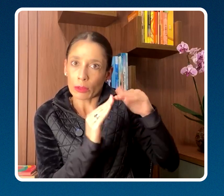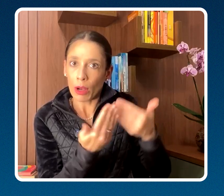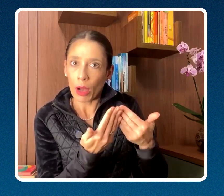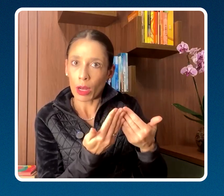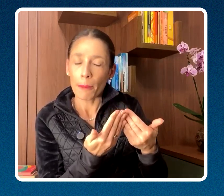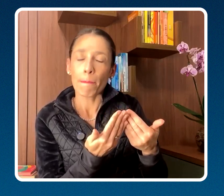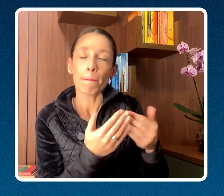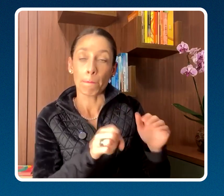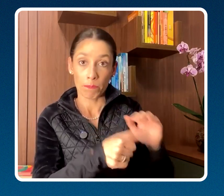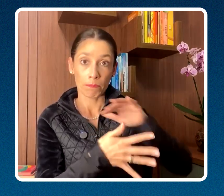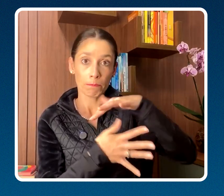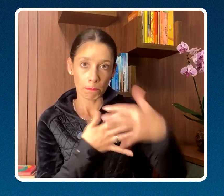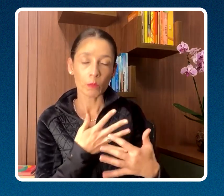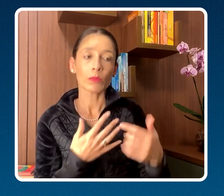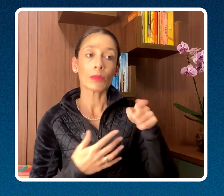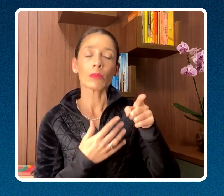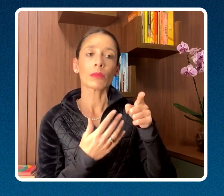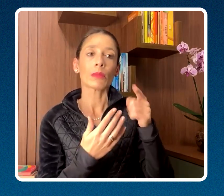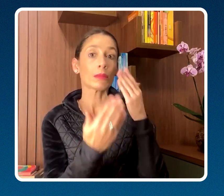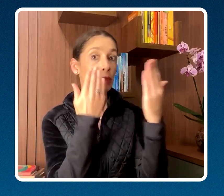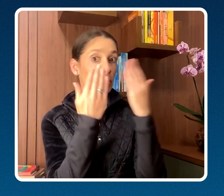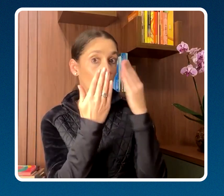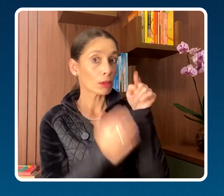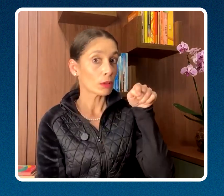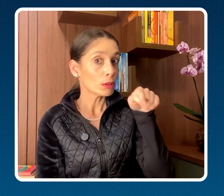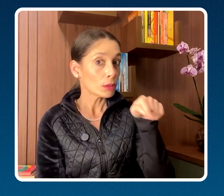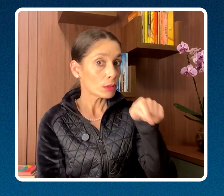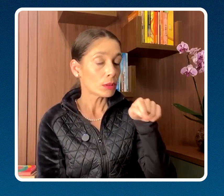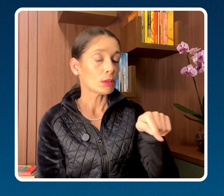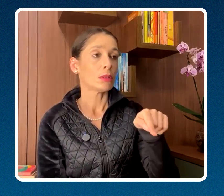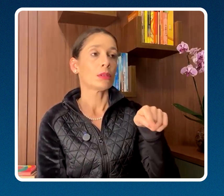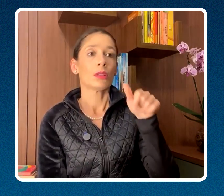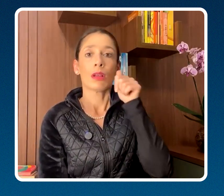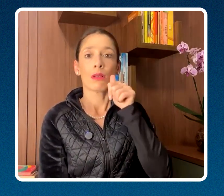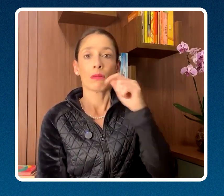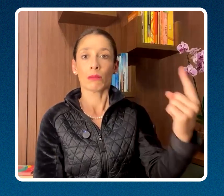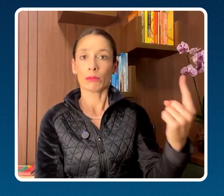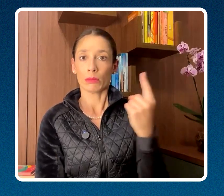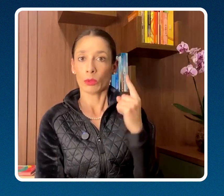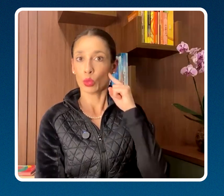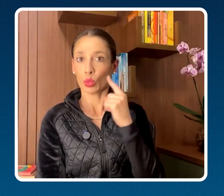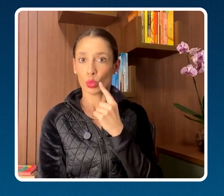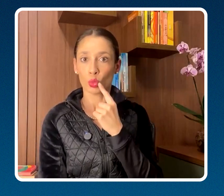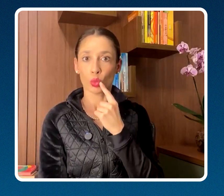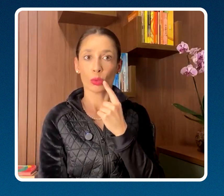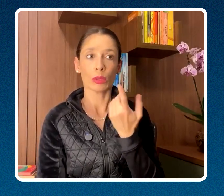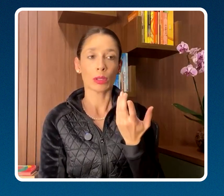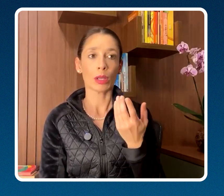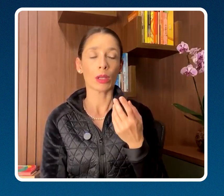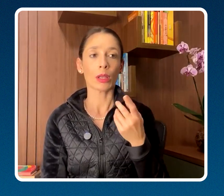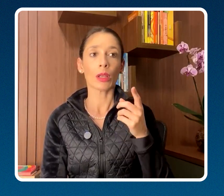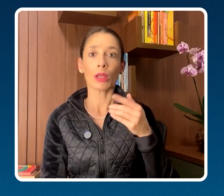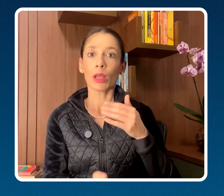da clínica, aconteceu, né, dessa minha paciente chegar para mim e dizer a diferença, porque eu já estava atendendo